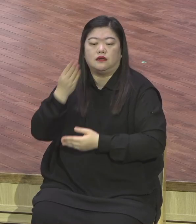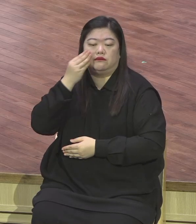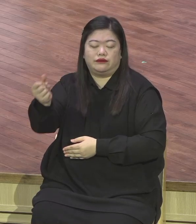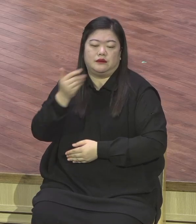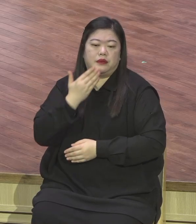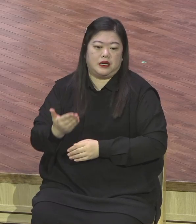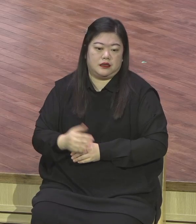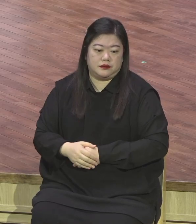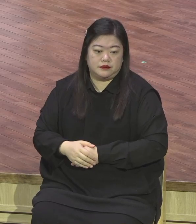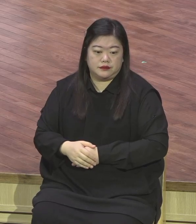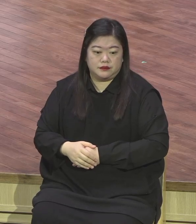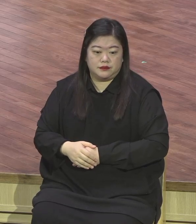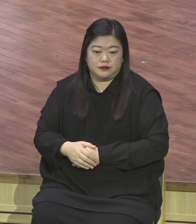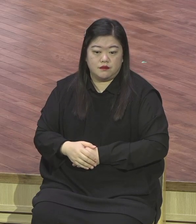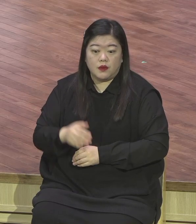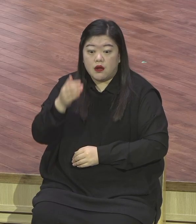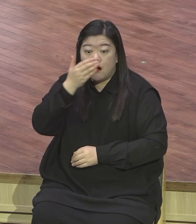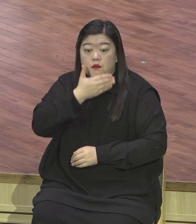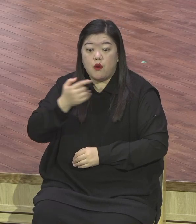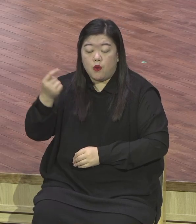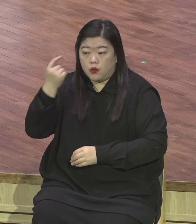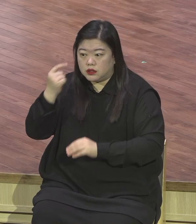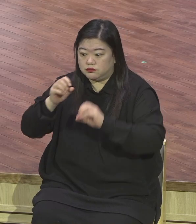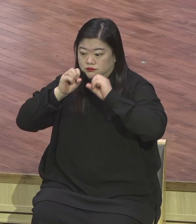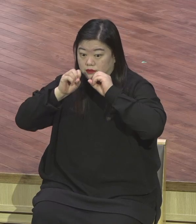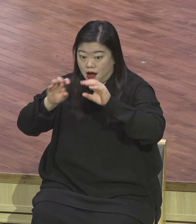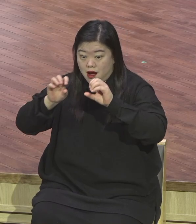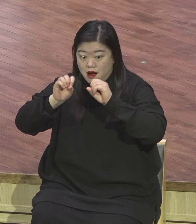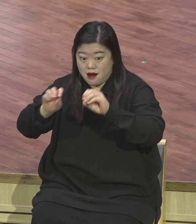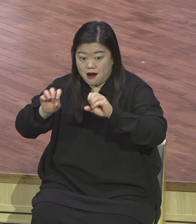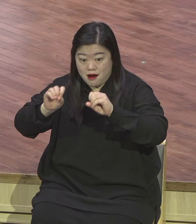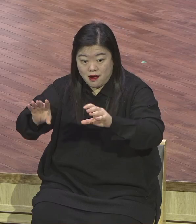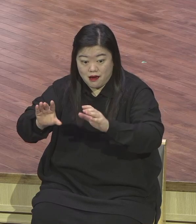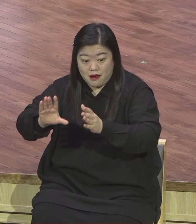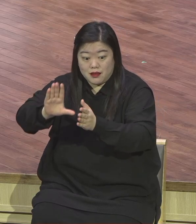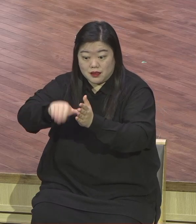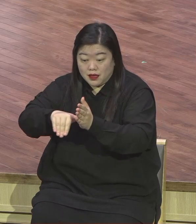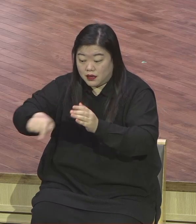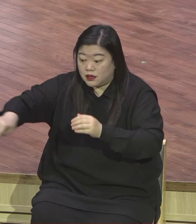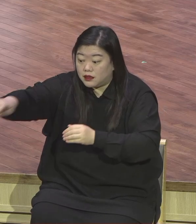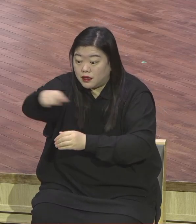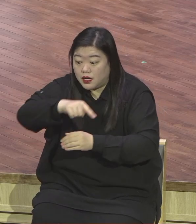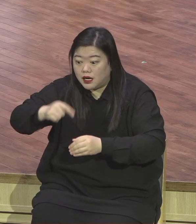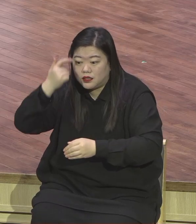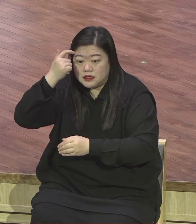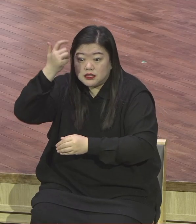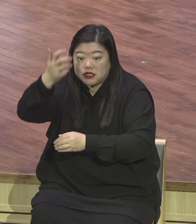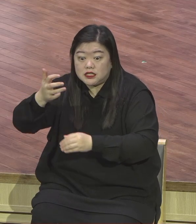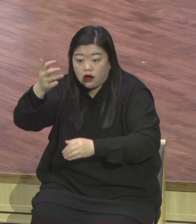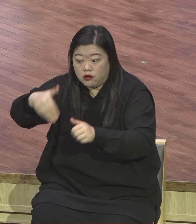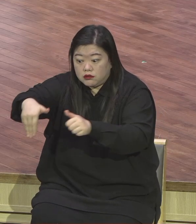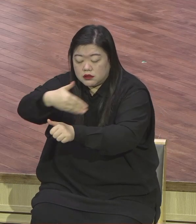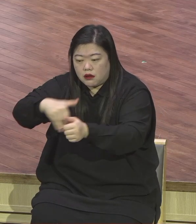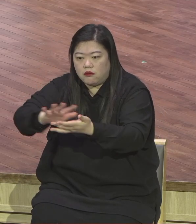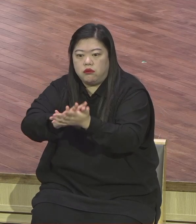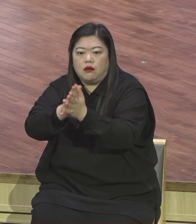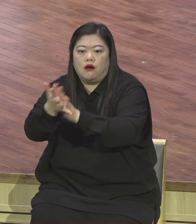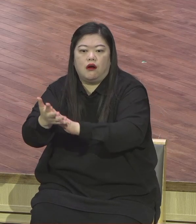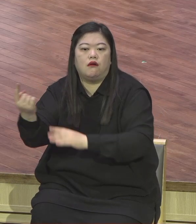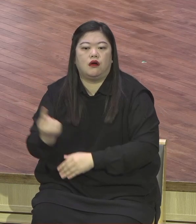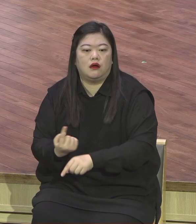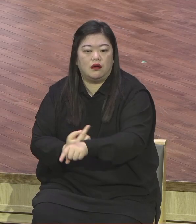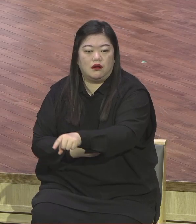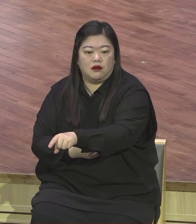보금이 선포된 현장에 뭐요? 눈에 보지 않는 영적 지각 변동이 일어나게 돼 있어요.